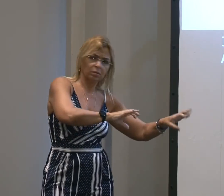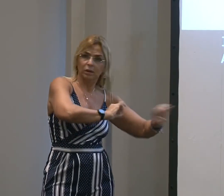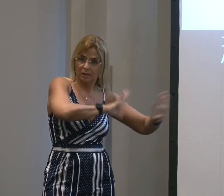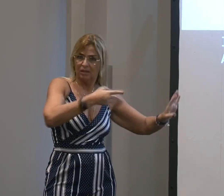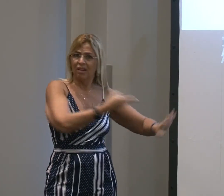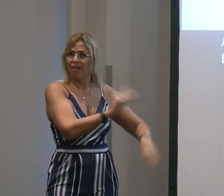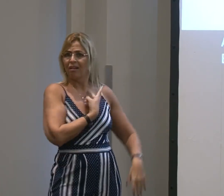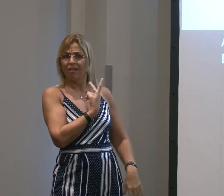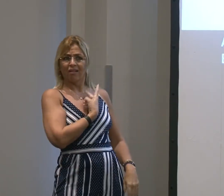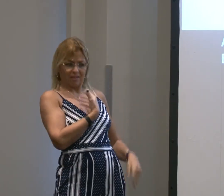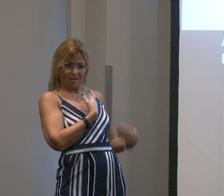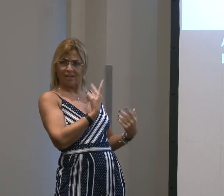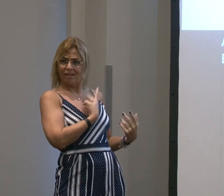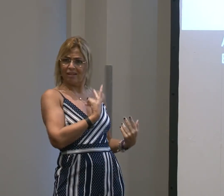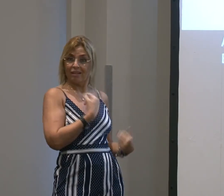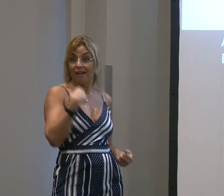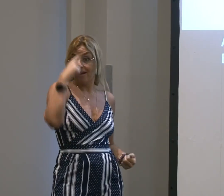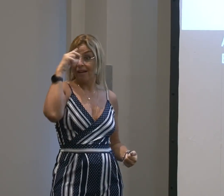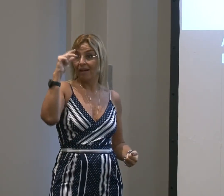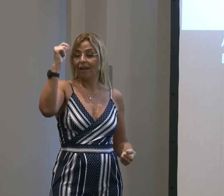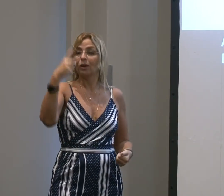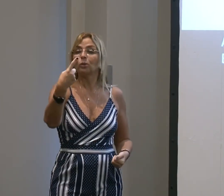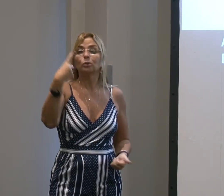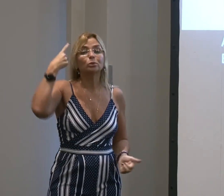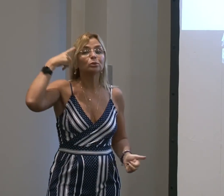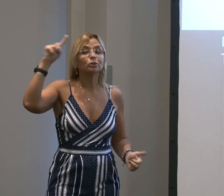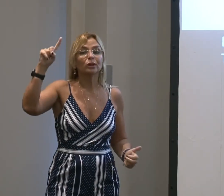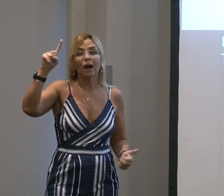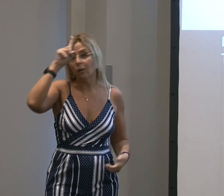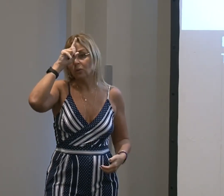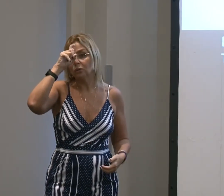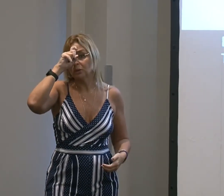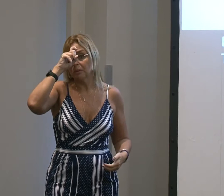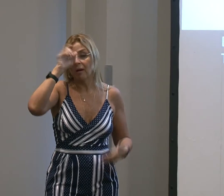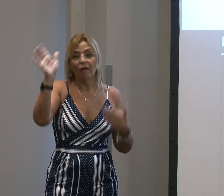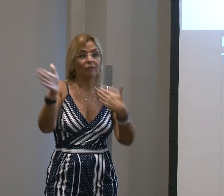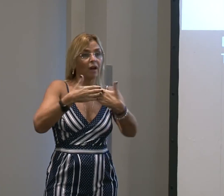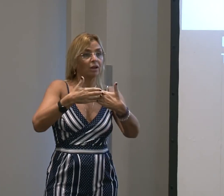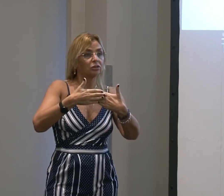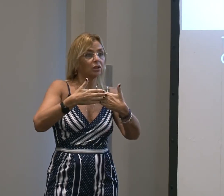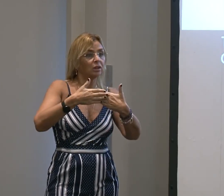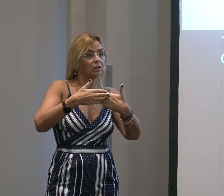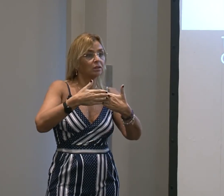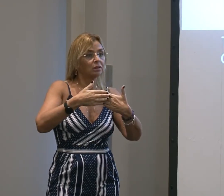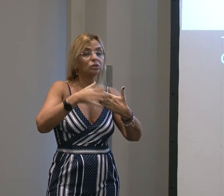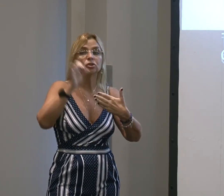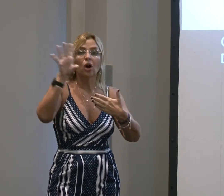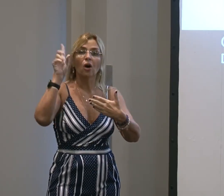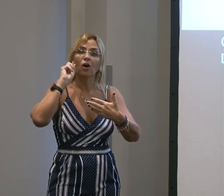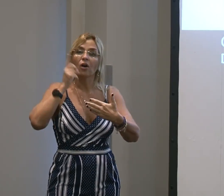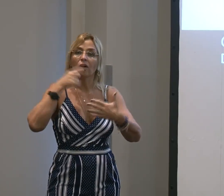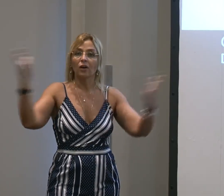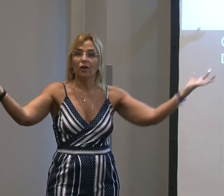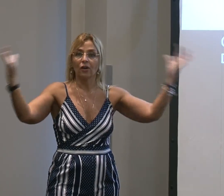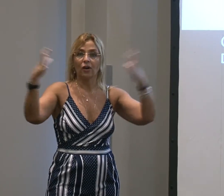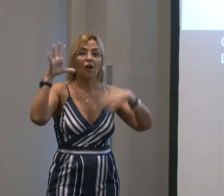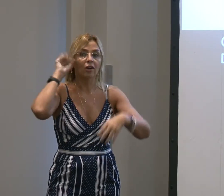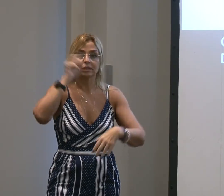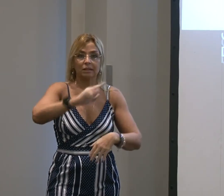esses alunos de medicina, esses alunos de enfermagem, eles não têm que ter referência só a mim como a pessoa surda, né? A gente marca